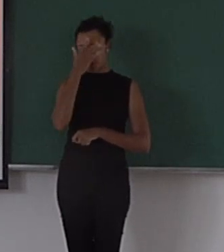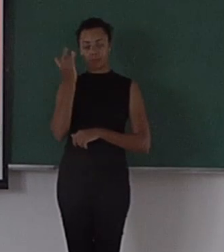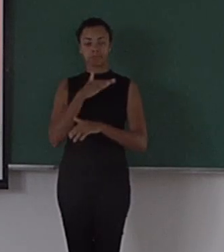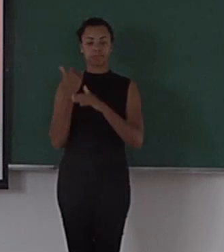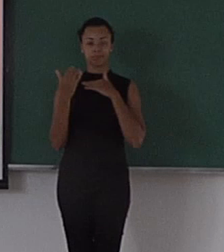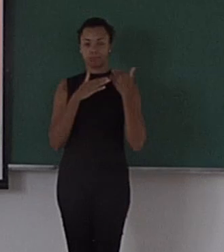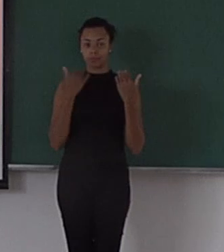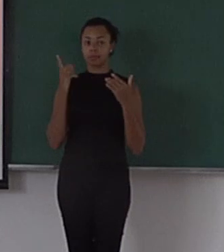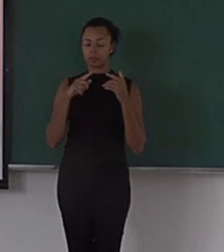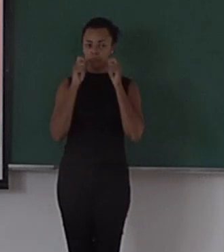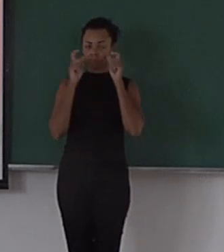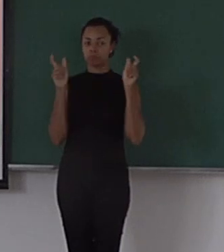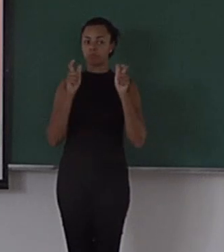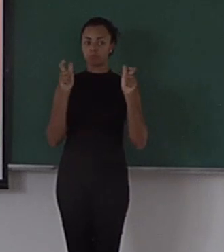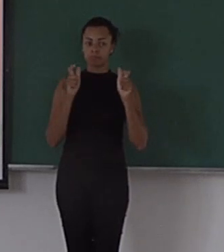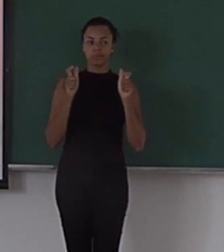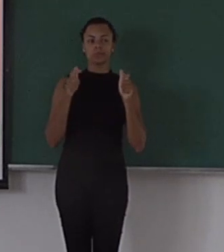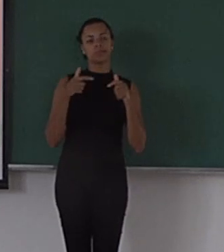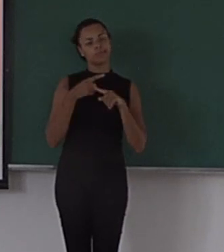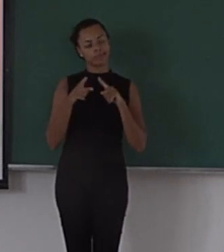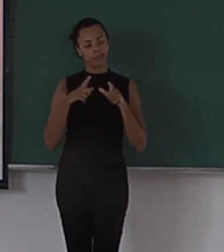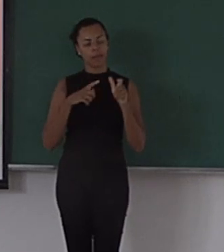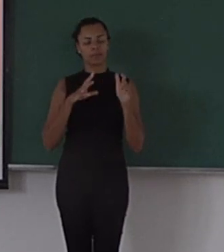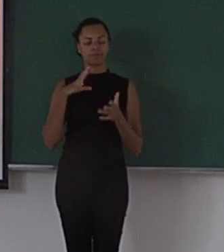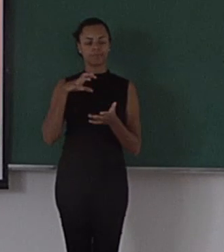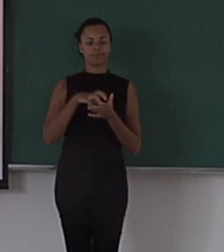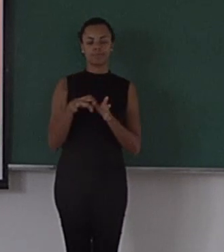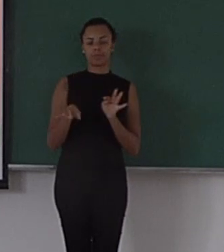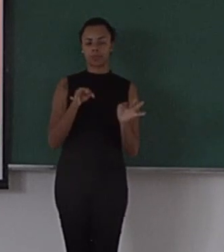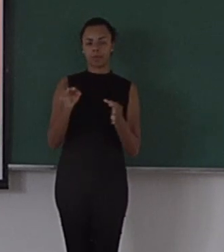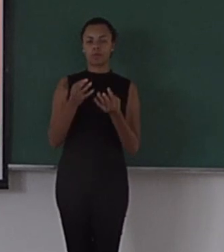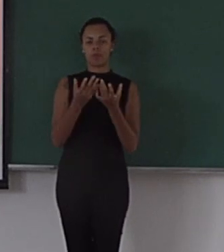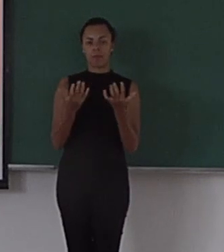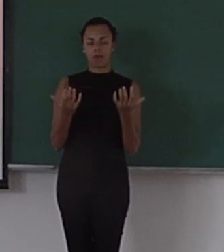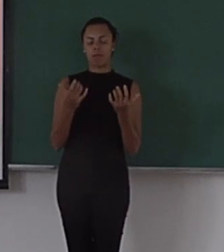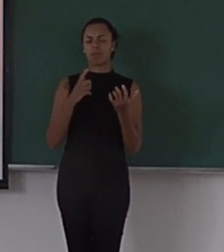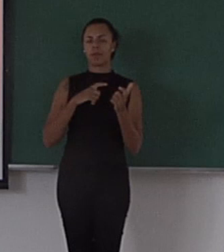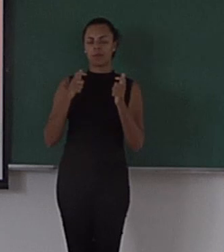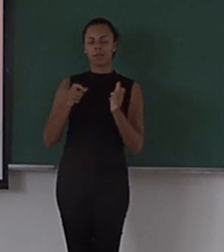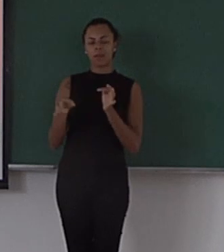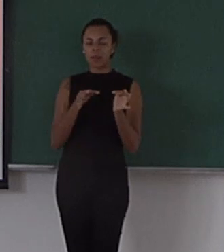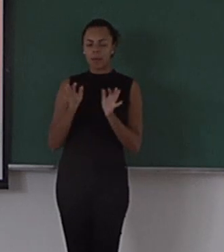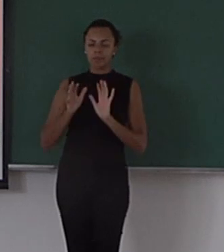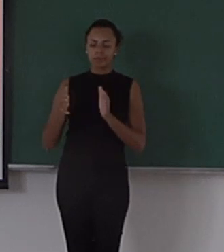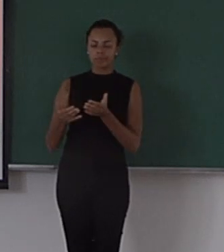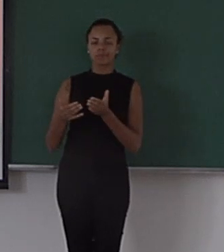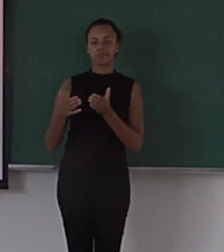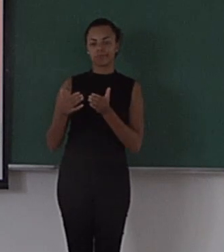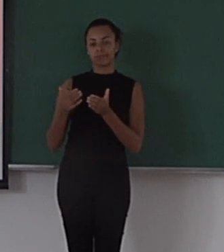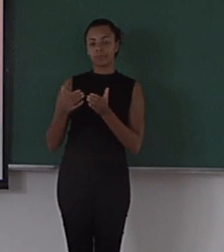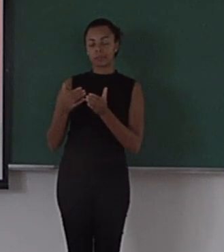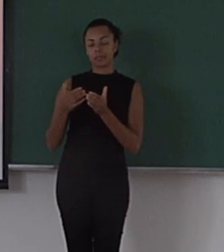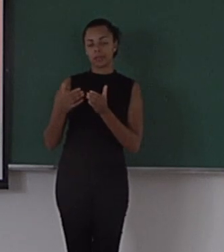óbito é bem alarmante, mesmo com centros de tratamento de queimado, mesmo com tratamento especializado, mesmo com o progresso aí da